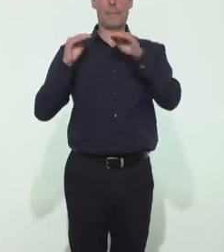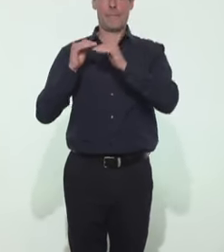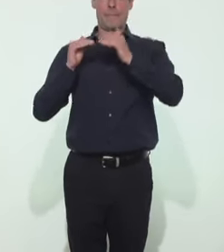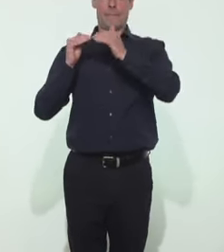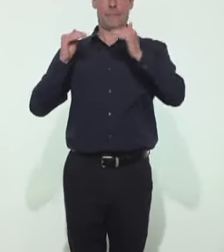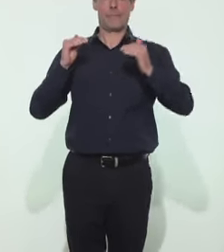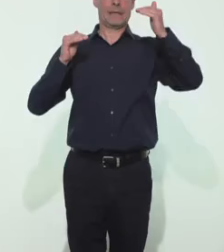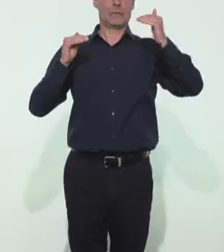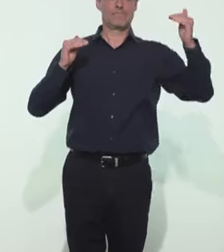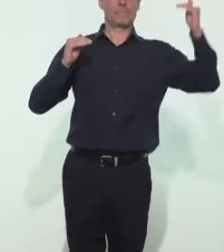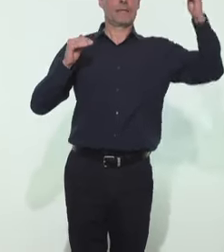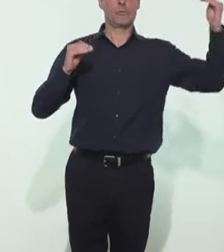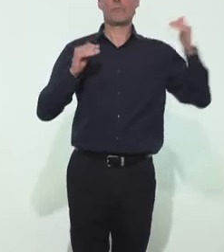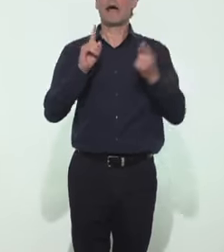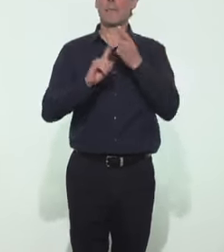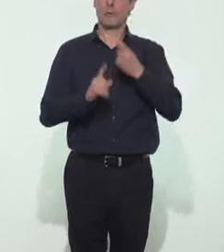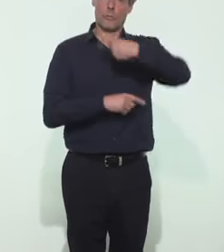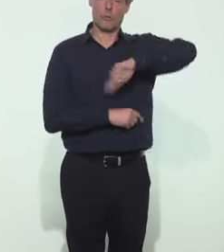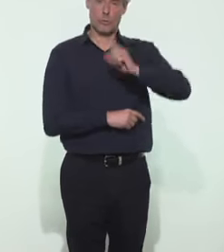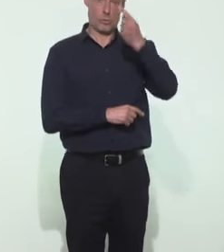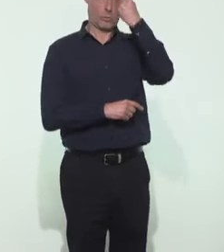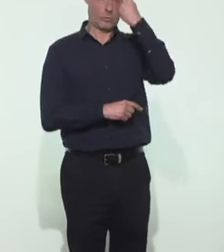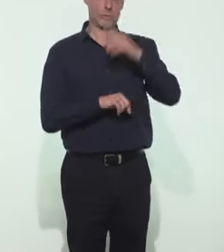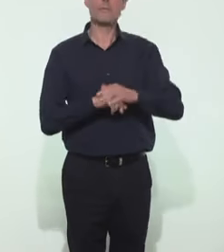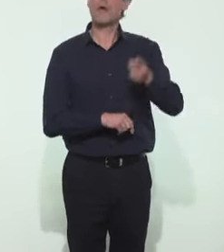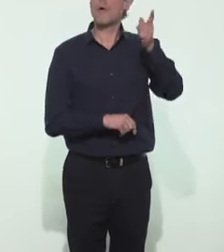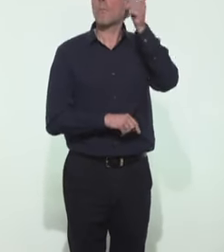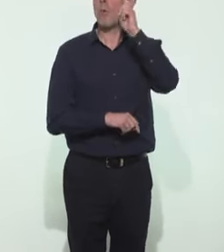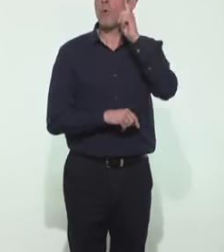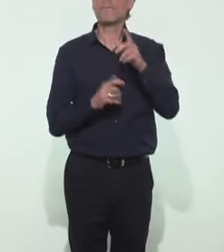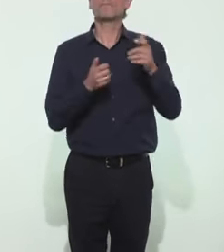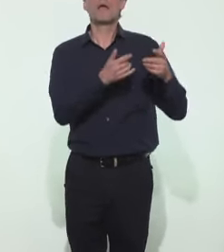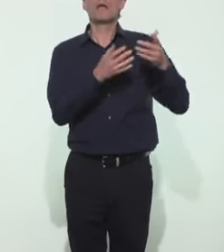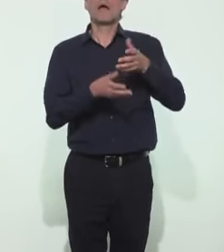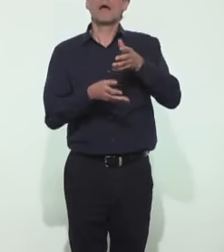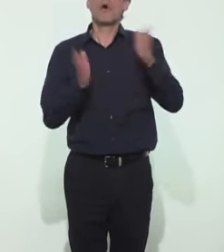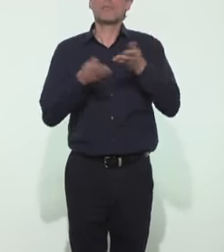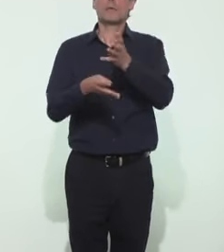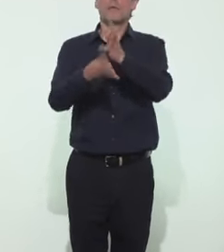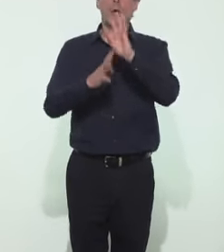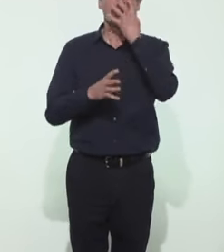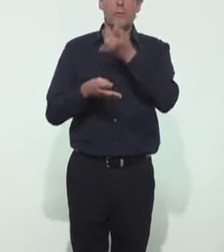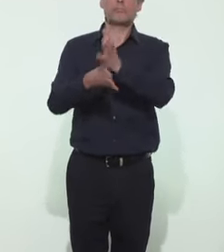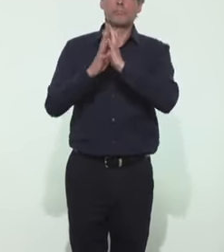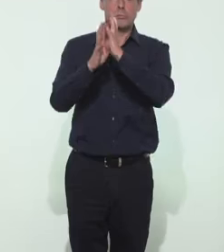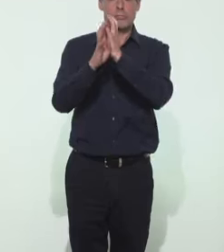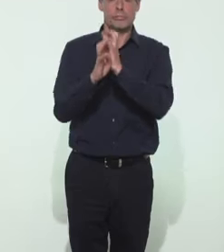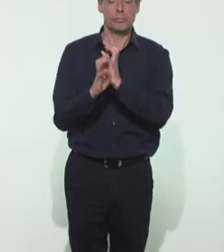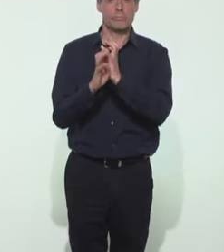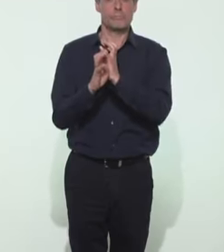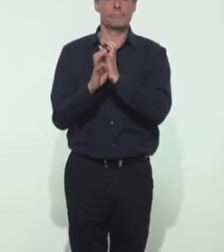le plateau est important à anticiper pour nous nos concitoyens puisque même si le nombre d'admissions un réanimation diminue